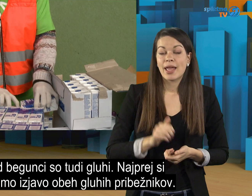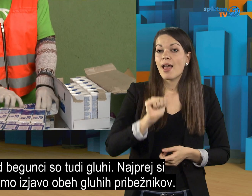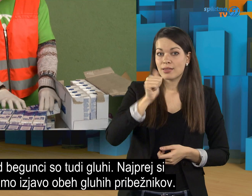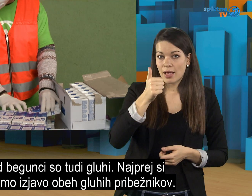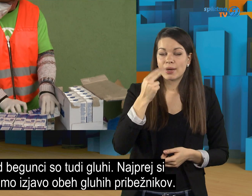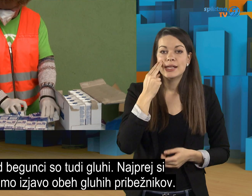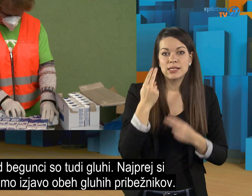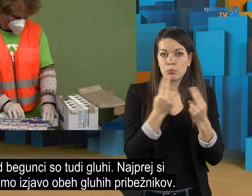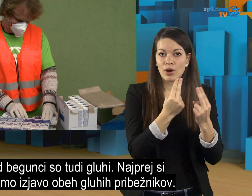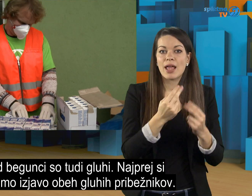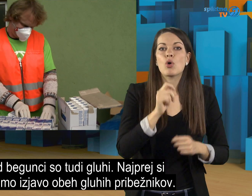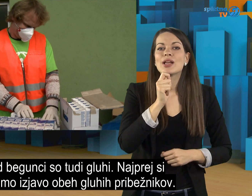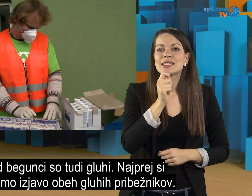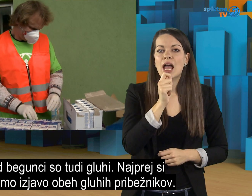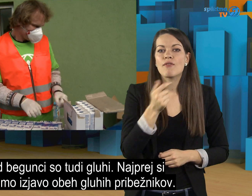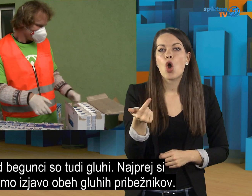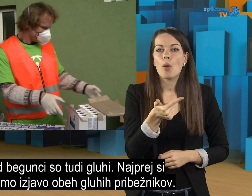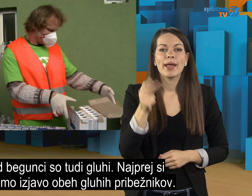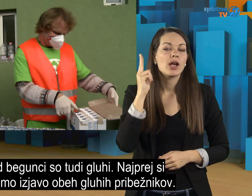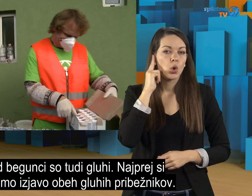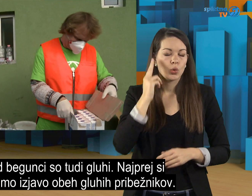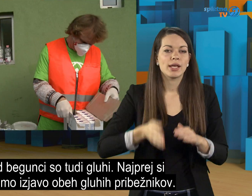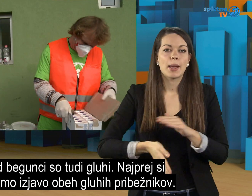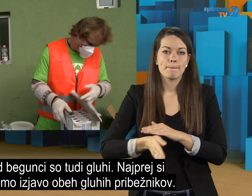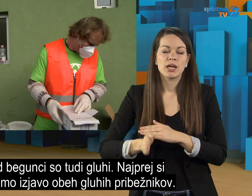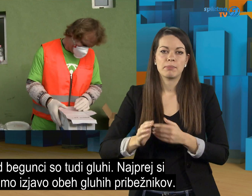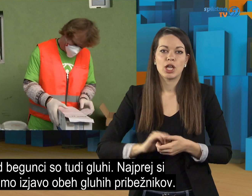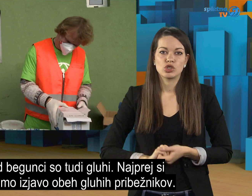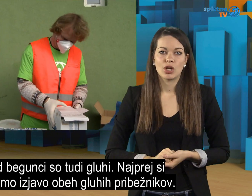Najprej si poglejmo izjavo obeh gluhih pribežnikov.